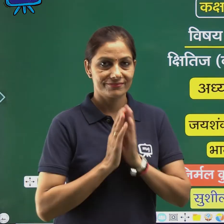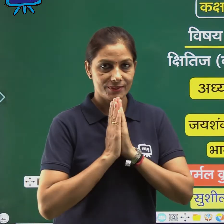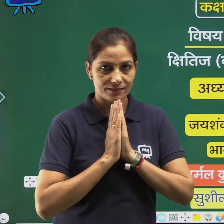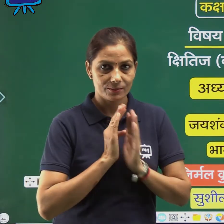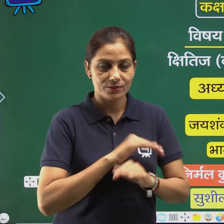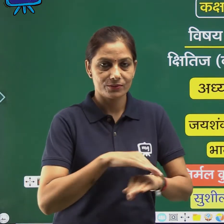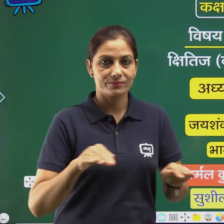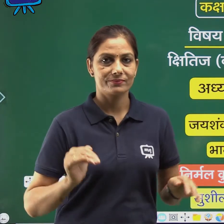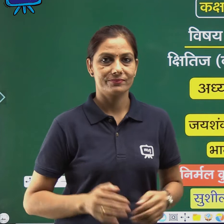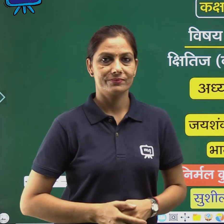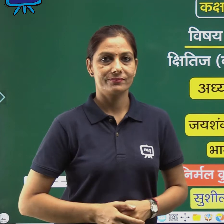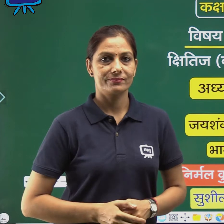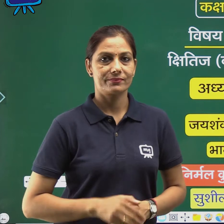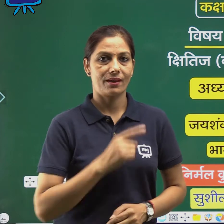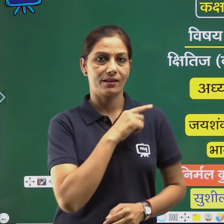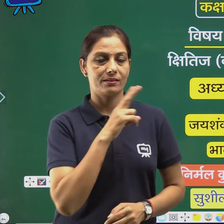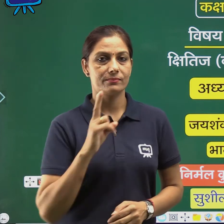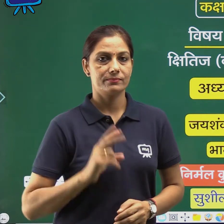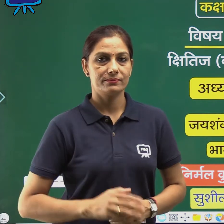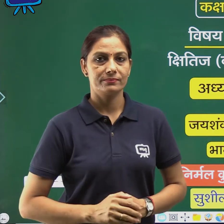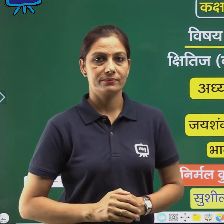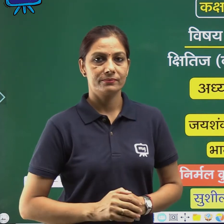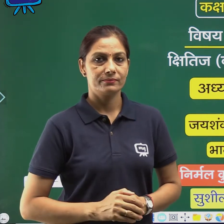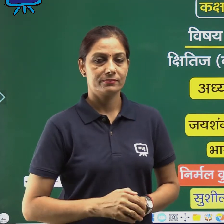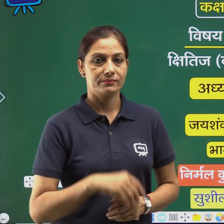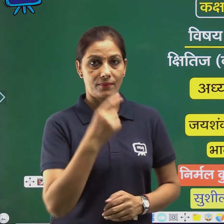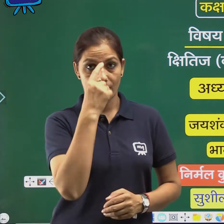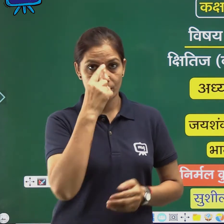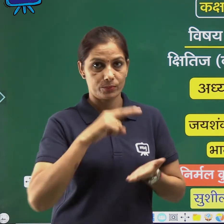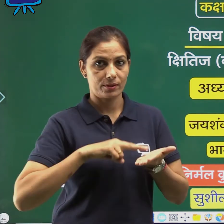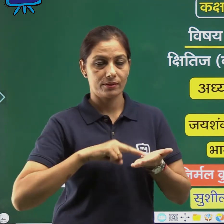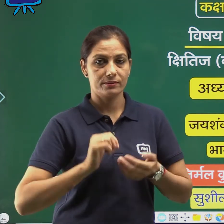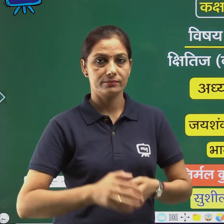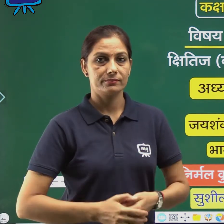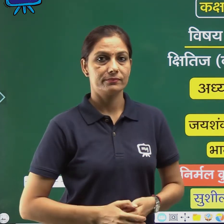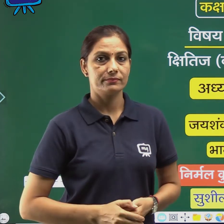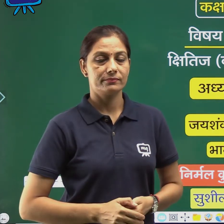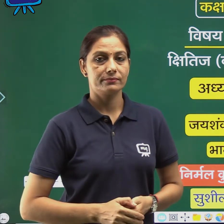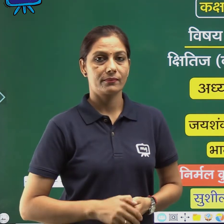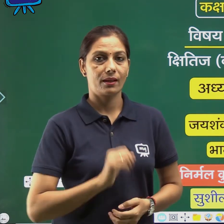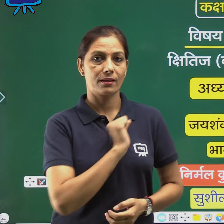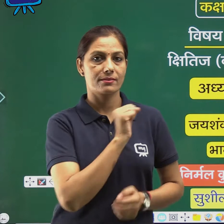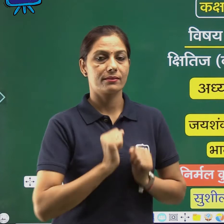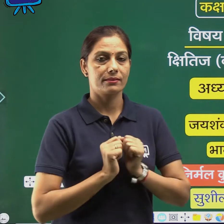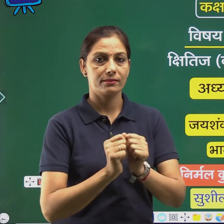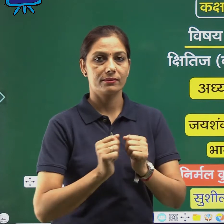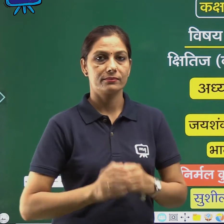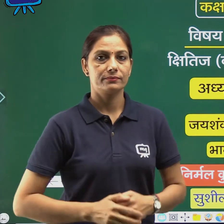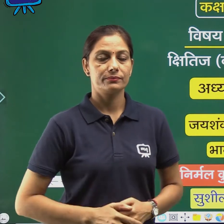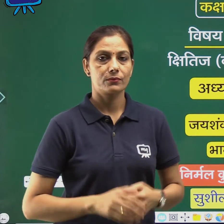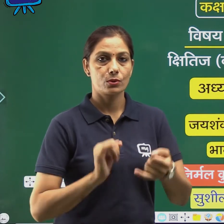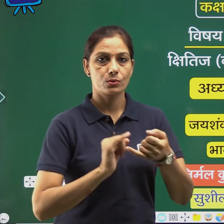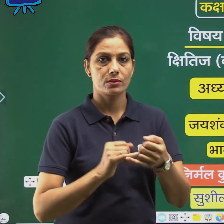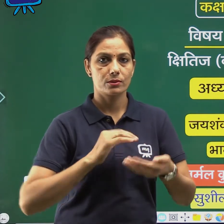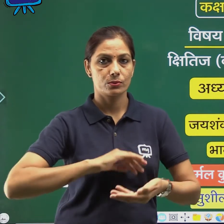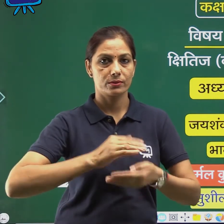नमस्कार बच्चों, मेरा नाम निर्मल कुमार गुप्ता, मेरे साथ हैं